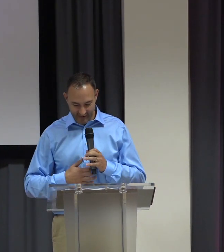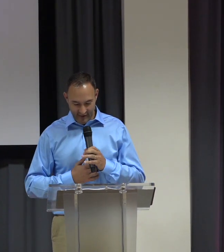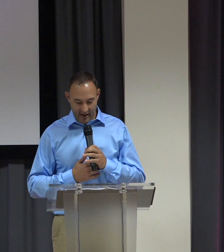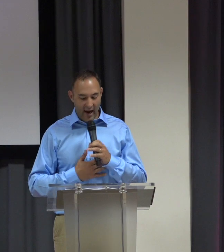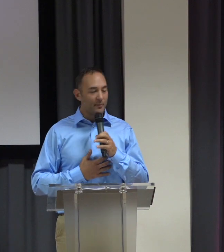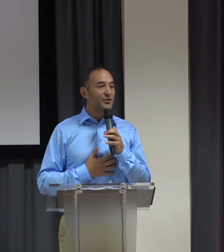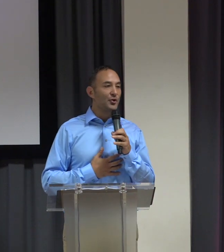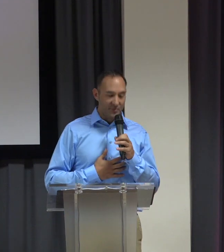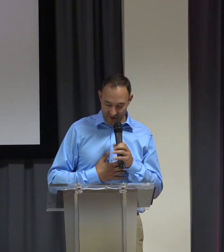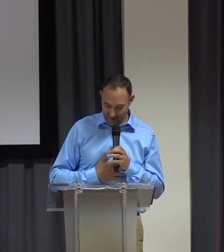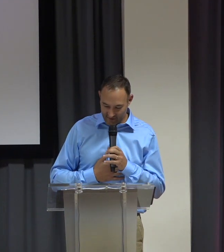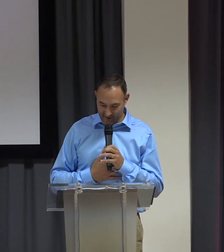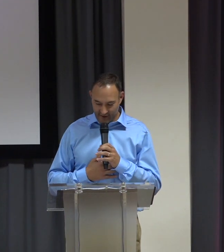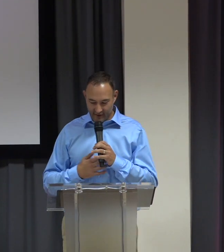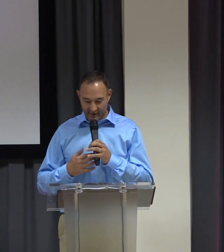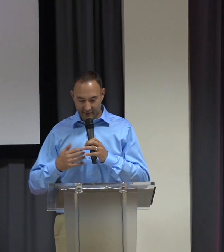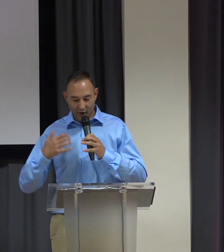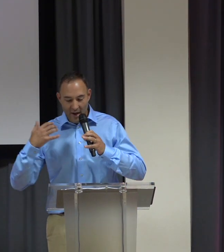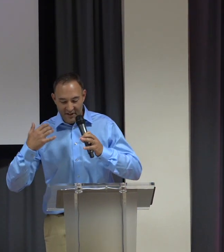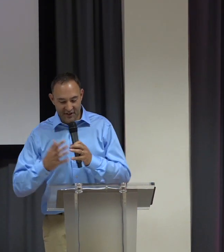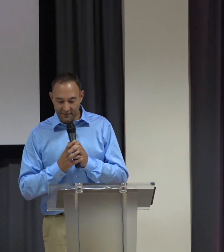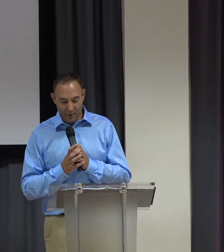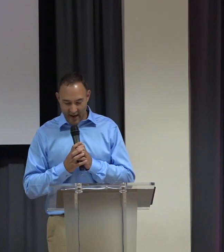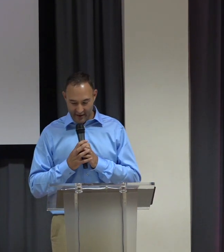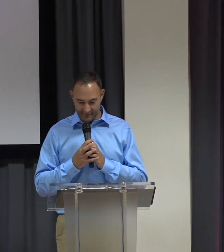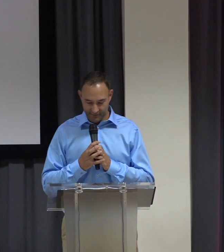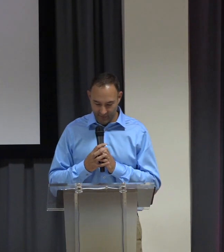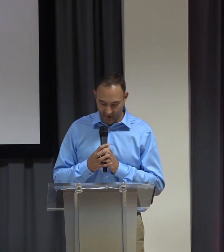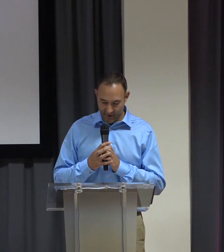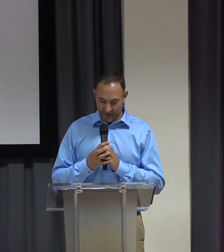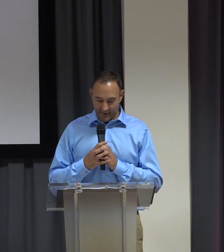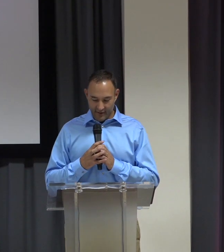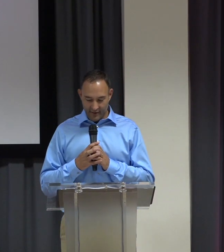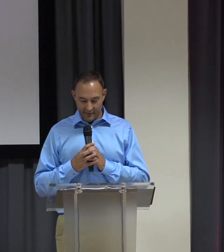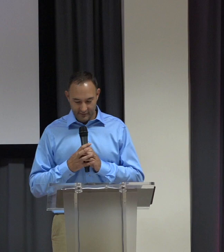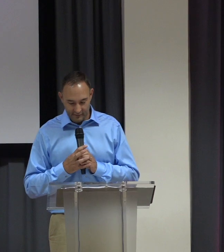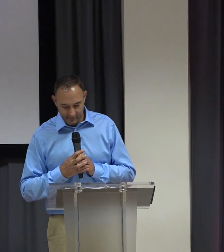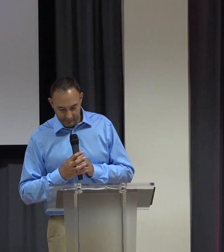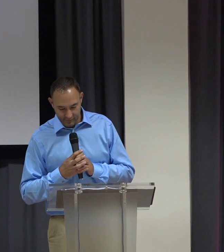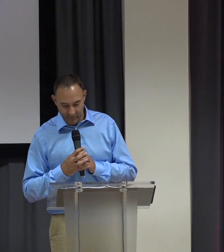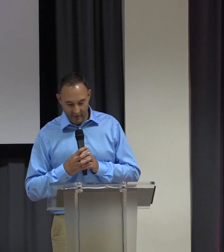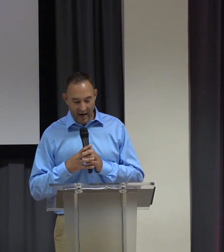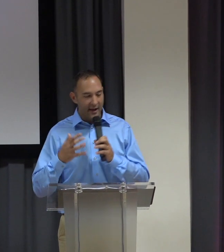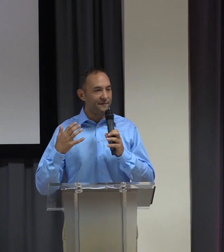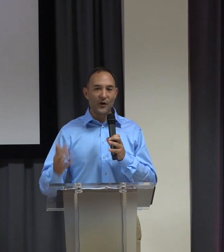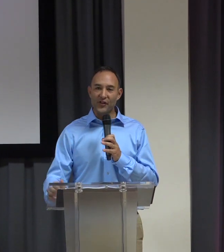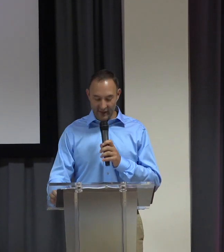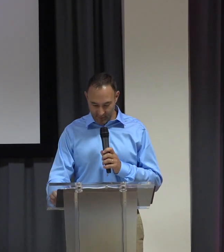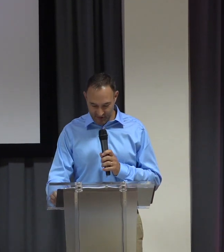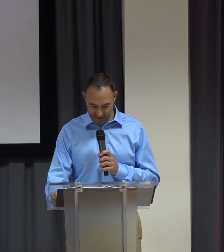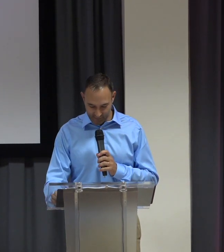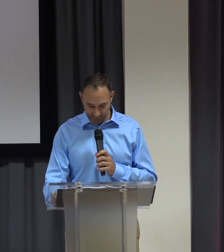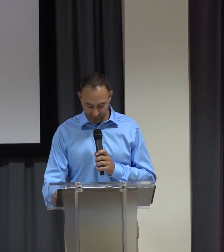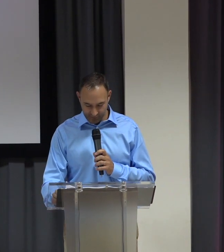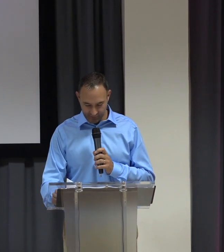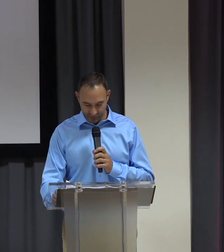malheur à moi, I am doomed, je suis perdu, for I am a sinful man. car je suis un homme dont les lèvres sont impures. I have filthy